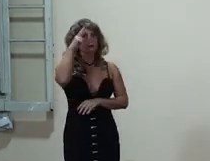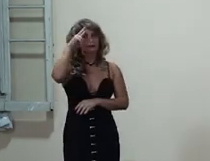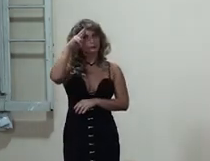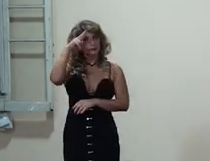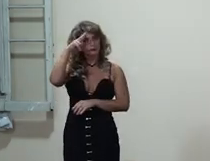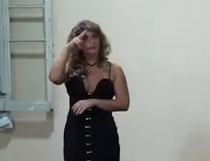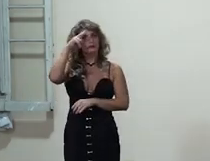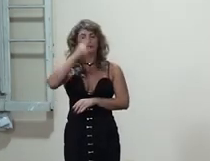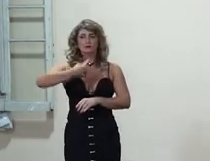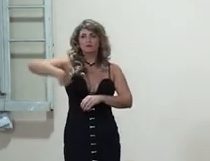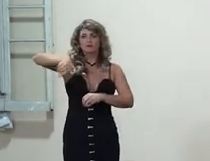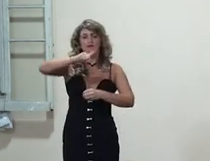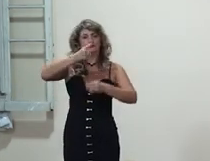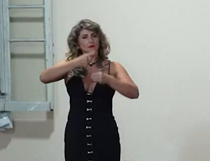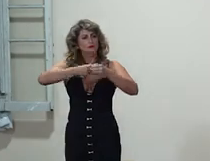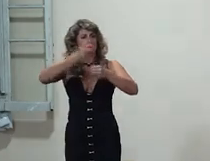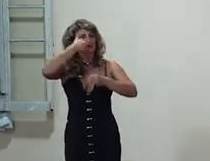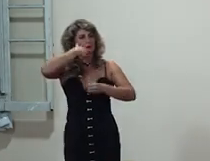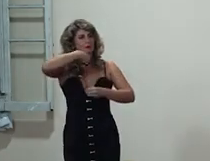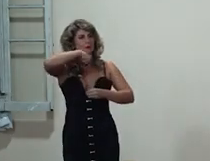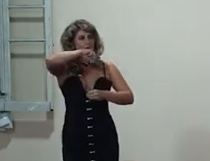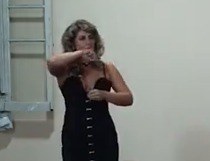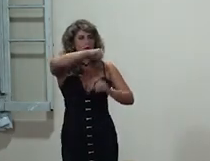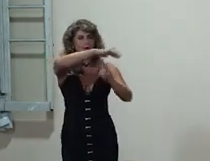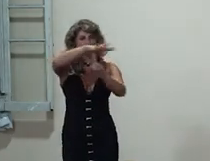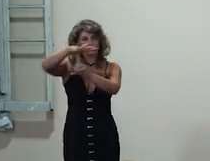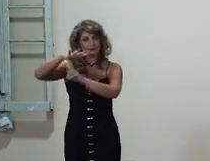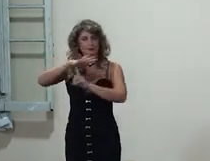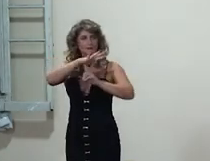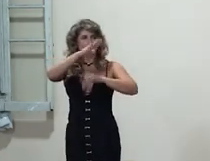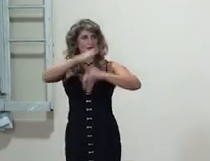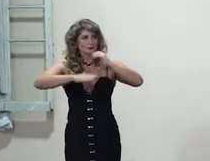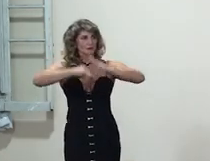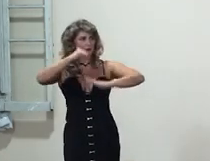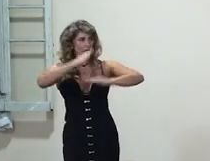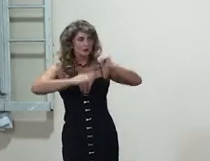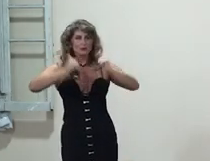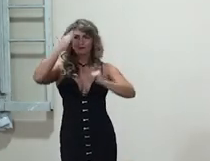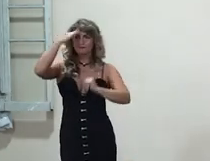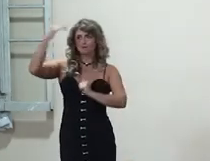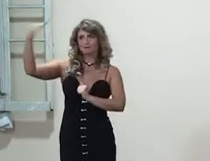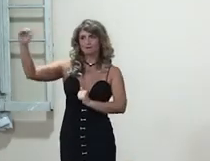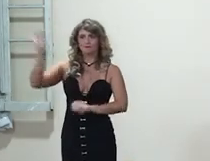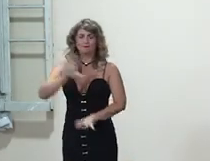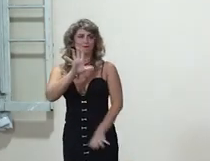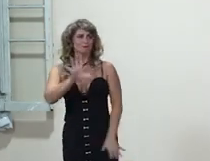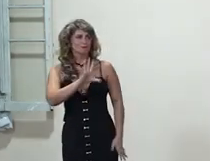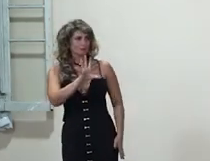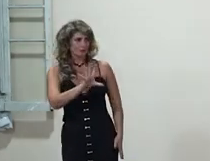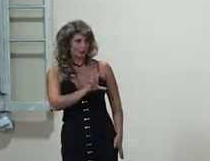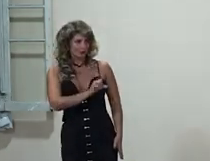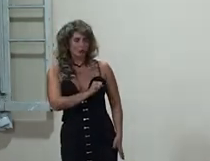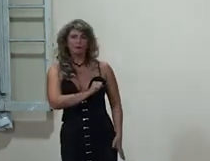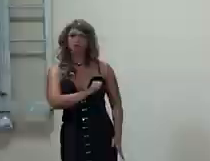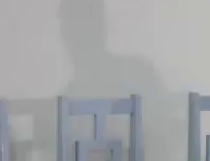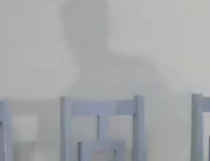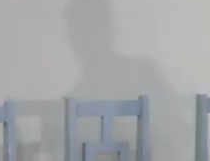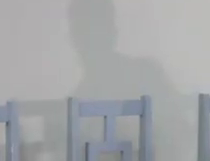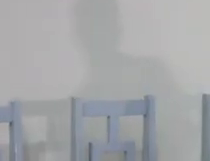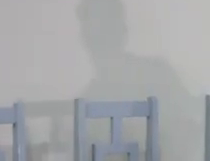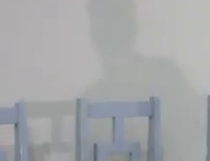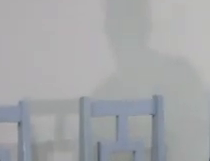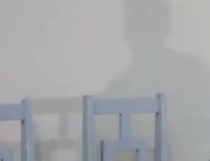a cidade-mãe do Paraná, na prática, na teoria, no amor. E eu tenho levado